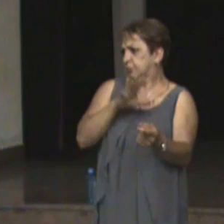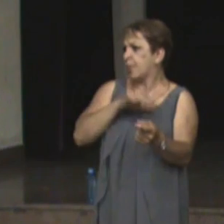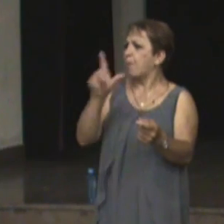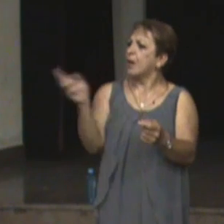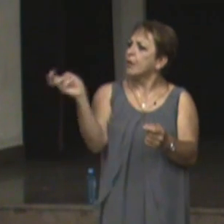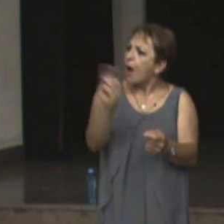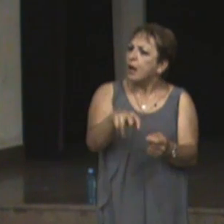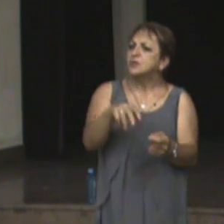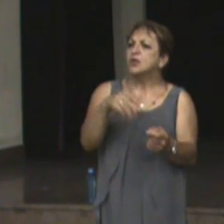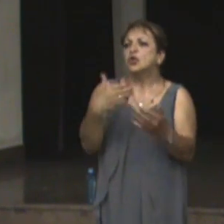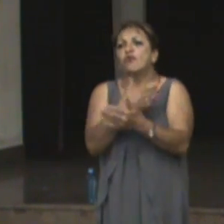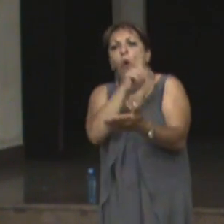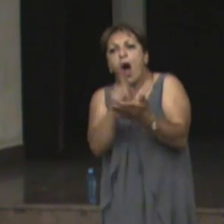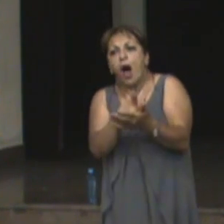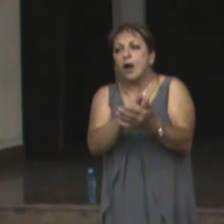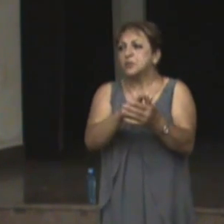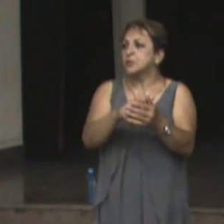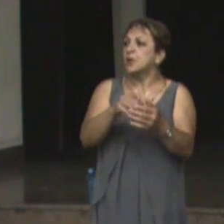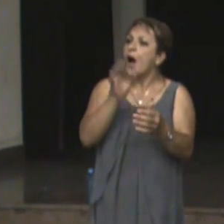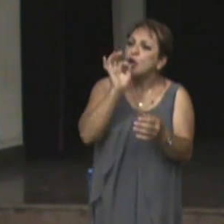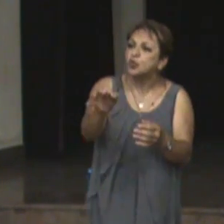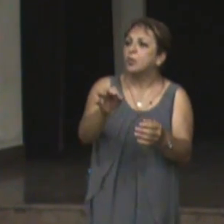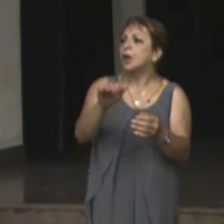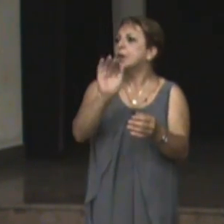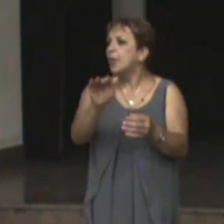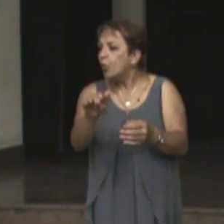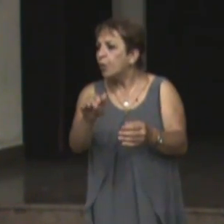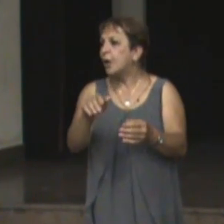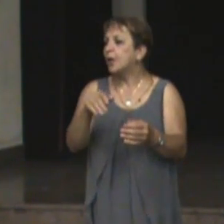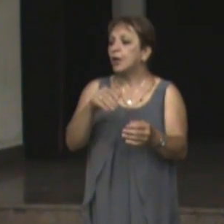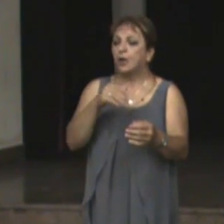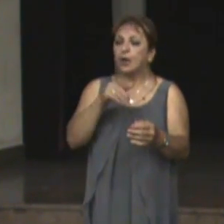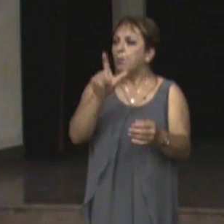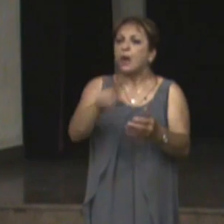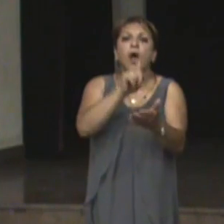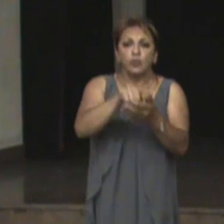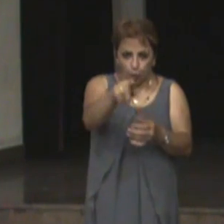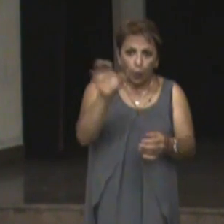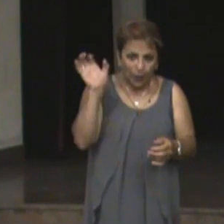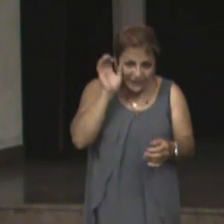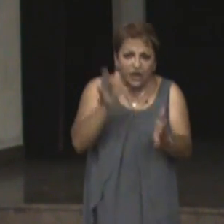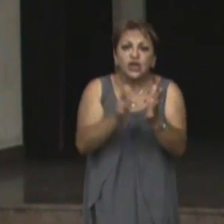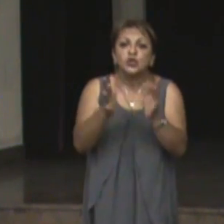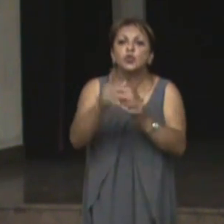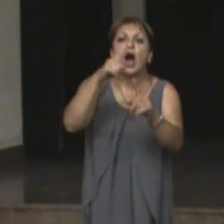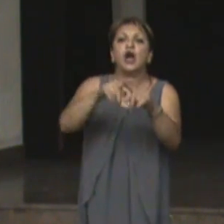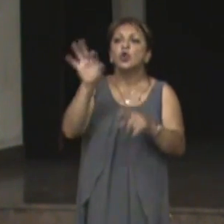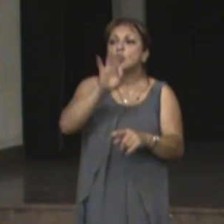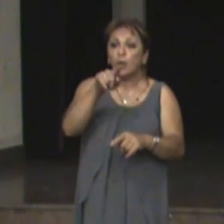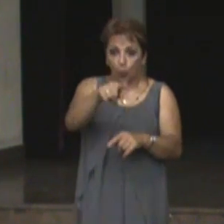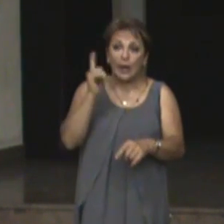գալիս են, ինչ որ հարցով դիմում են եկեղեցում ես, եւ ես հարցնում եմ դու լսել ես Քրիստոսի խաչելության